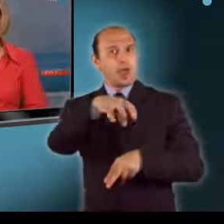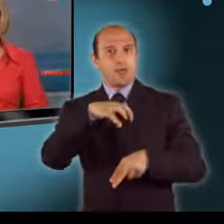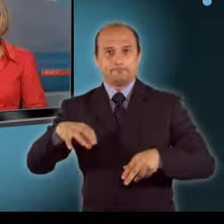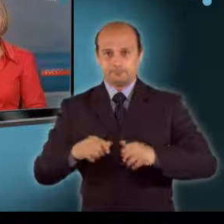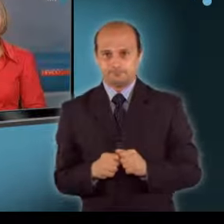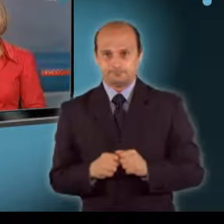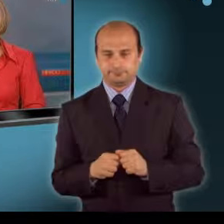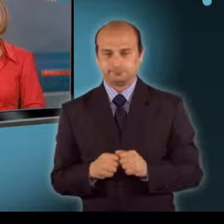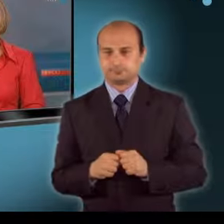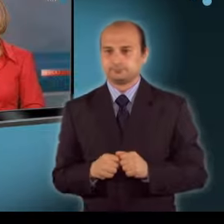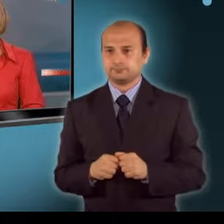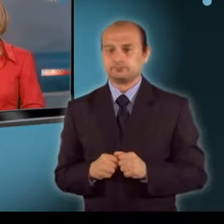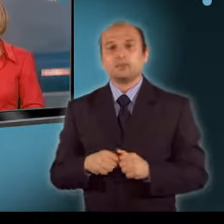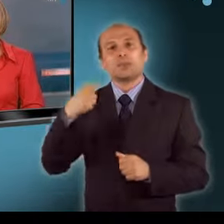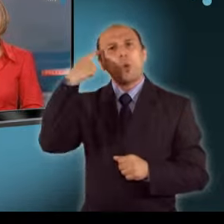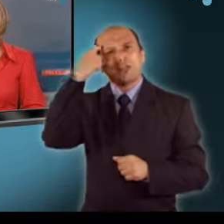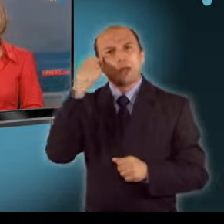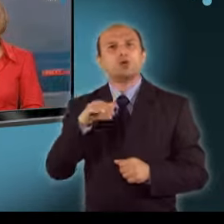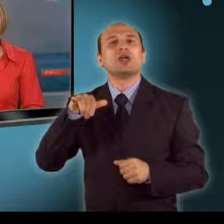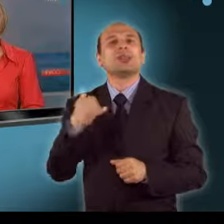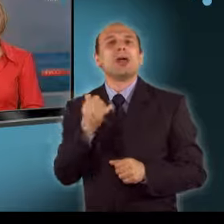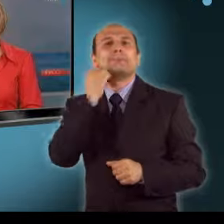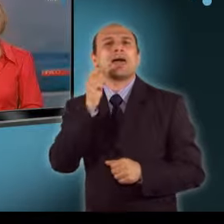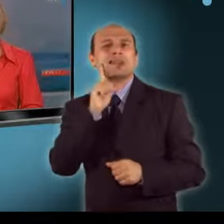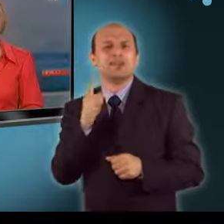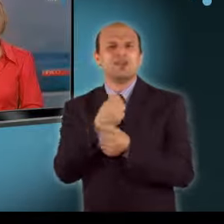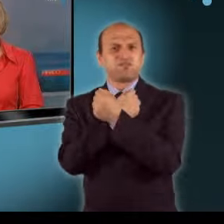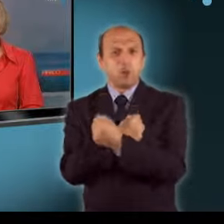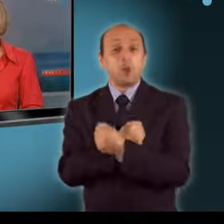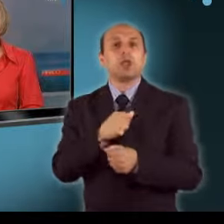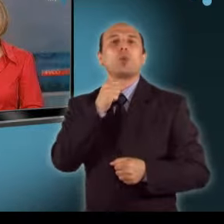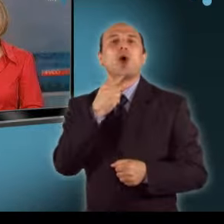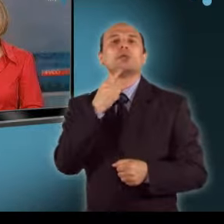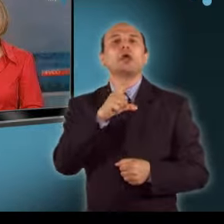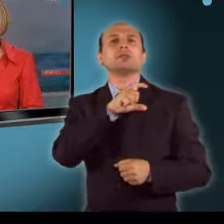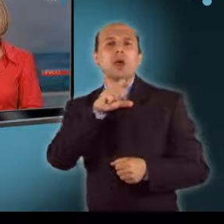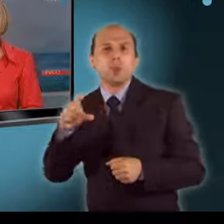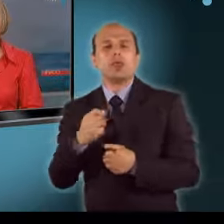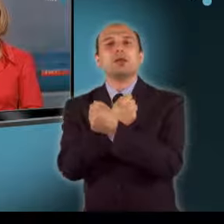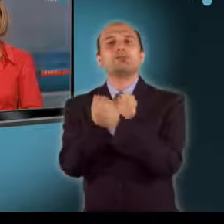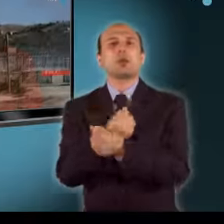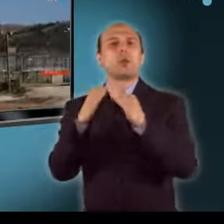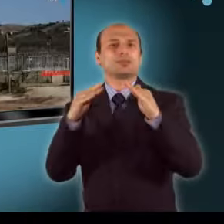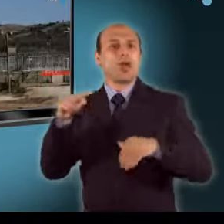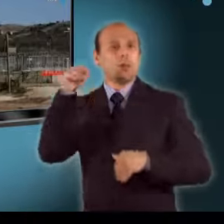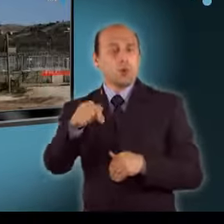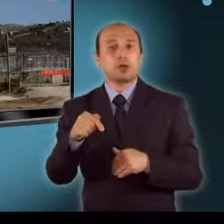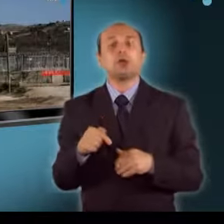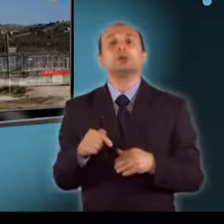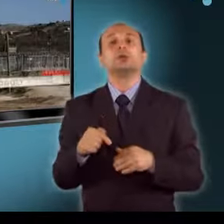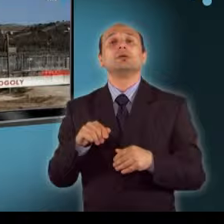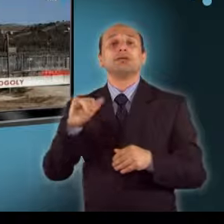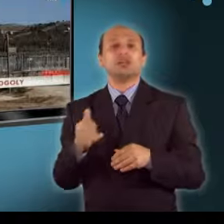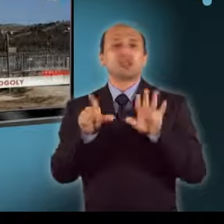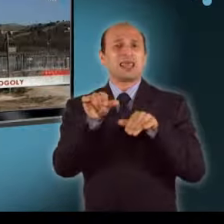Öngyilkos lett egy jemeni fogoly a guantanamói börtöntáborban. A 31 éves rab holttestét a cellájában találták meg. A jemeni férfit több mint